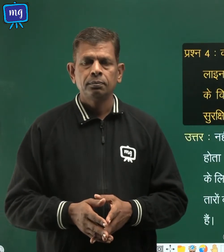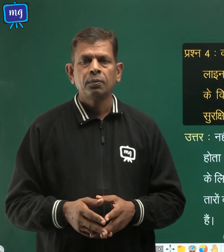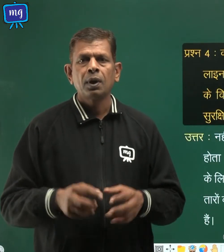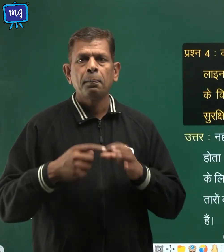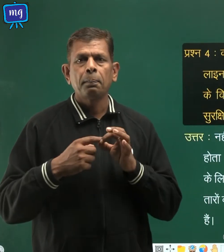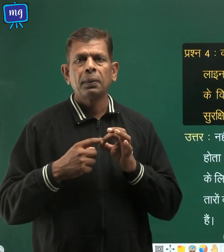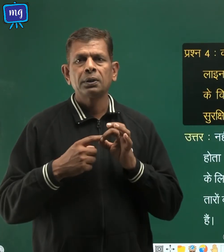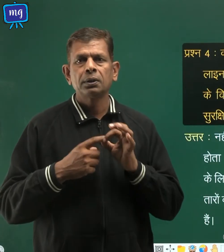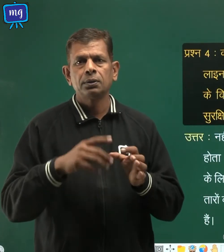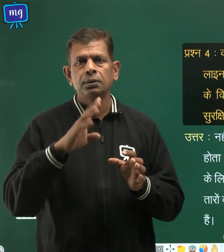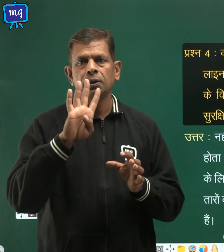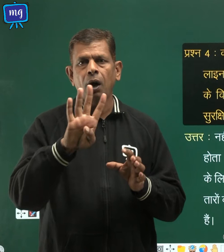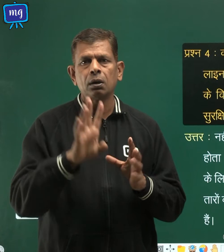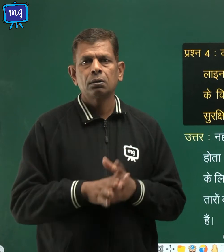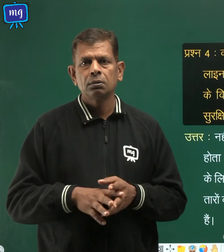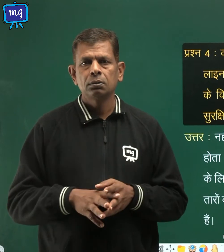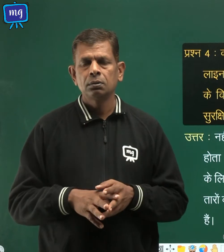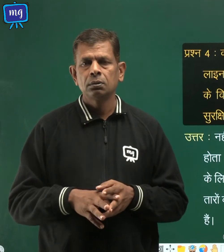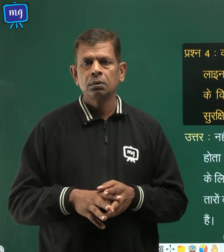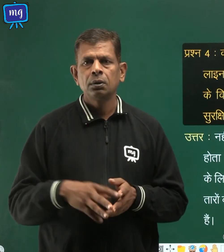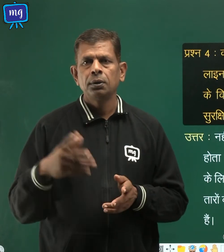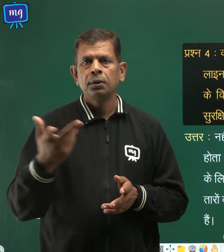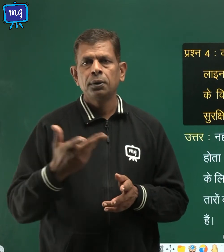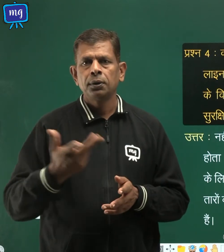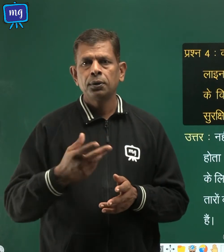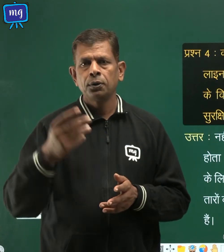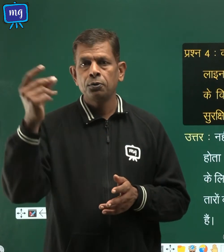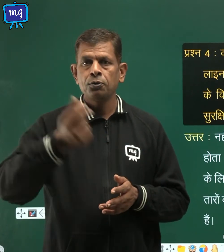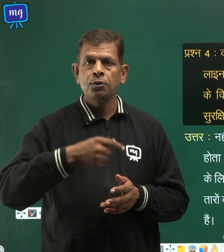प्रश्न 4, क्या तेज वर्षा के